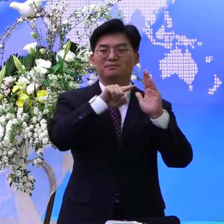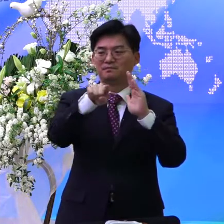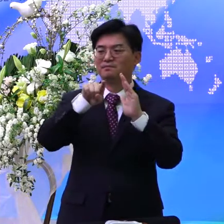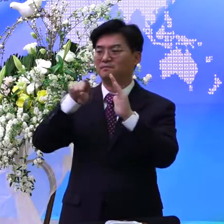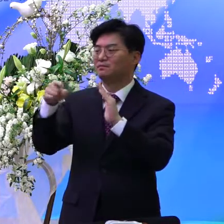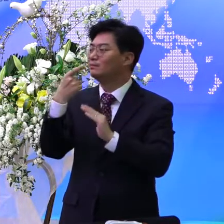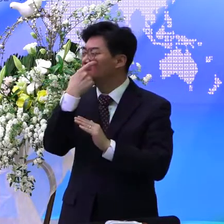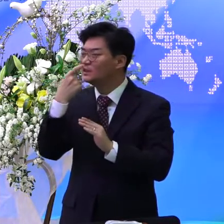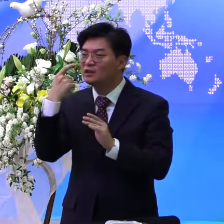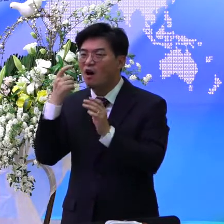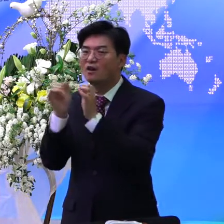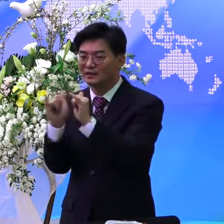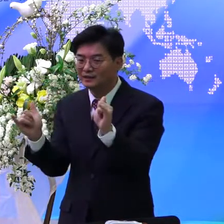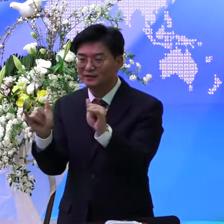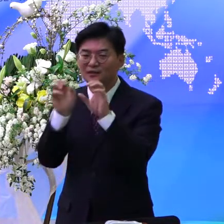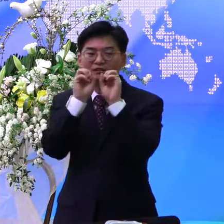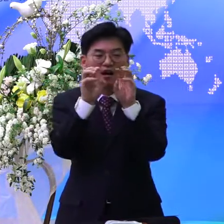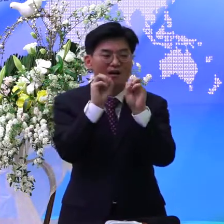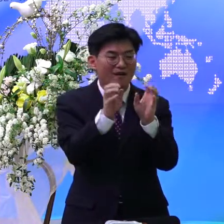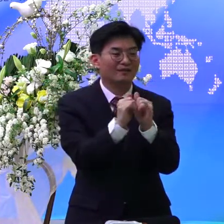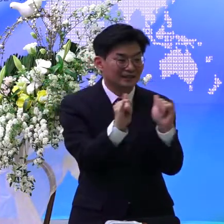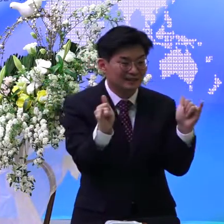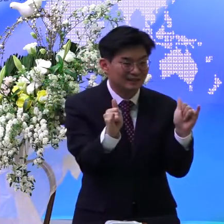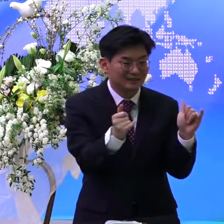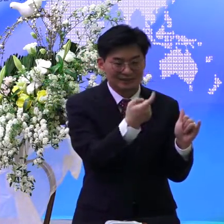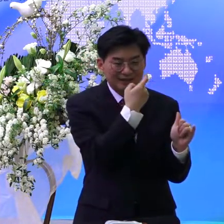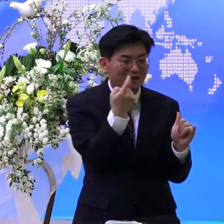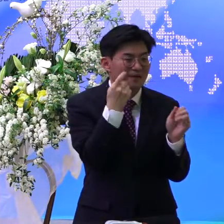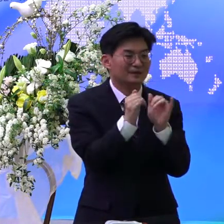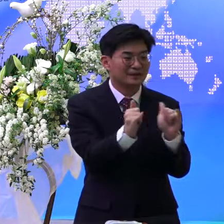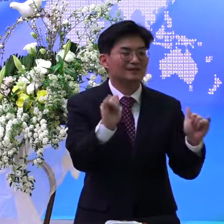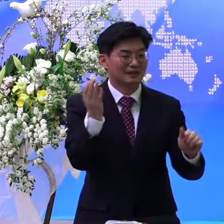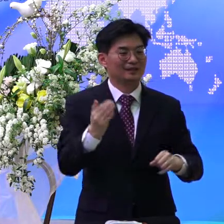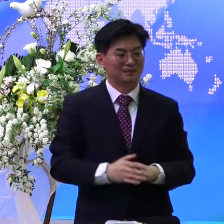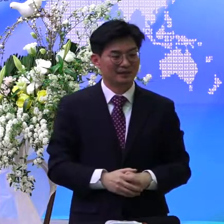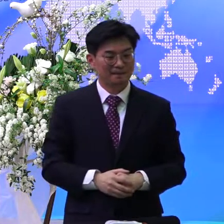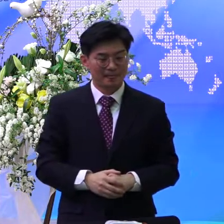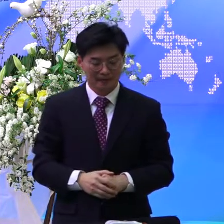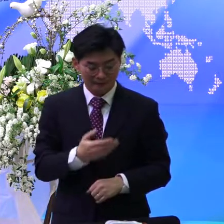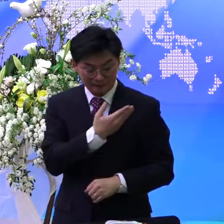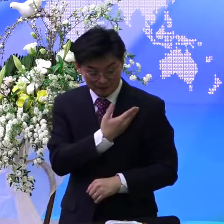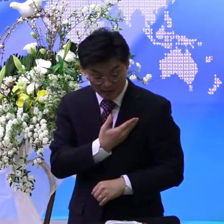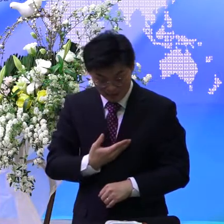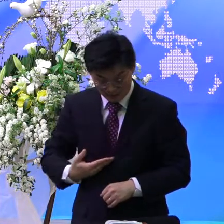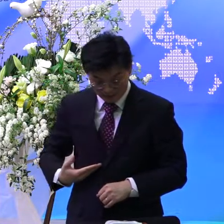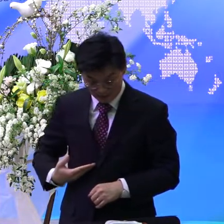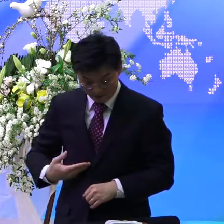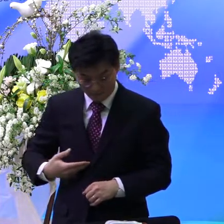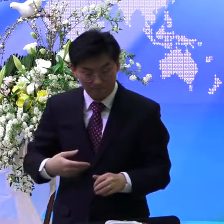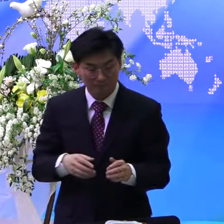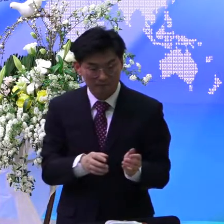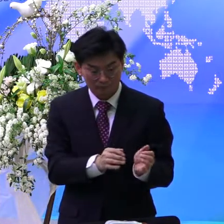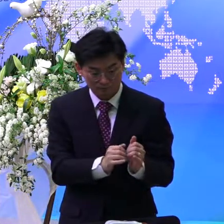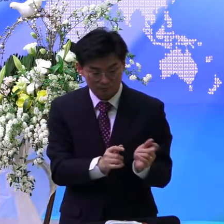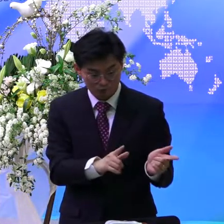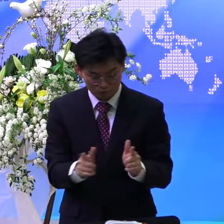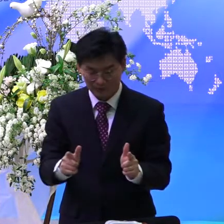실제로 예수님의 이 약속의 말씀대로 제자들에게 성령이 임했고 큰 권능의 역사가